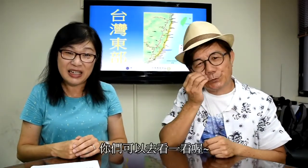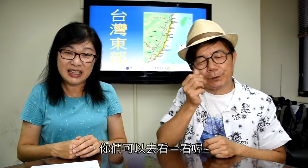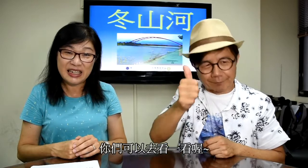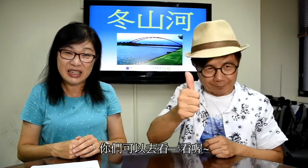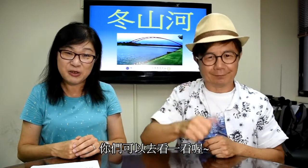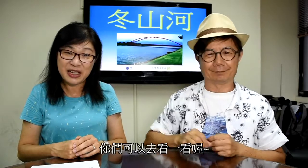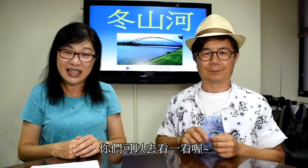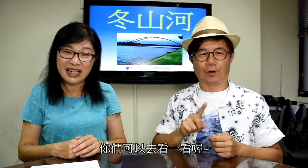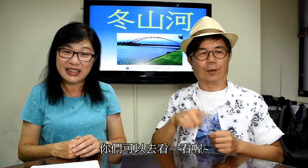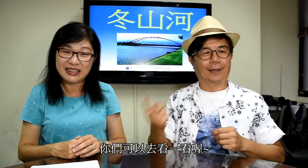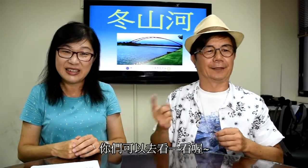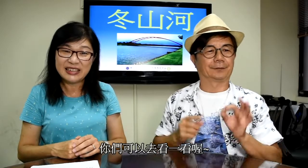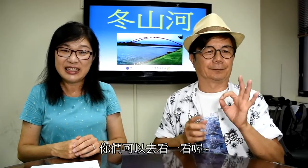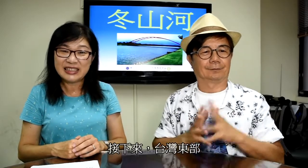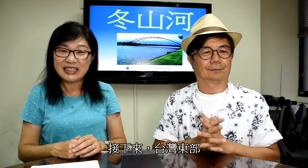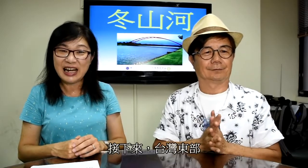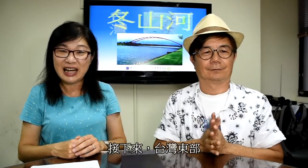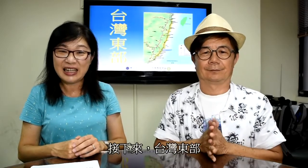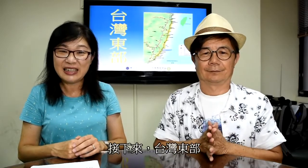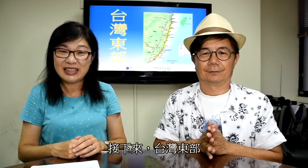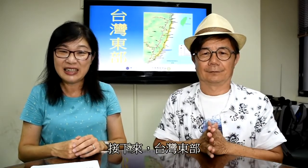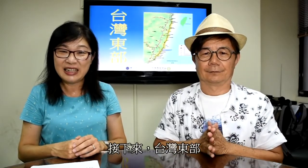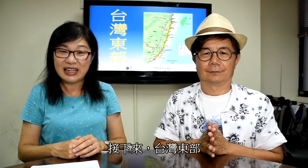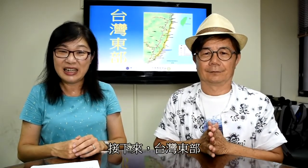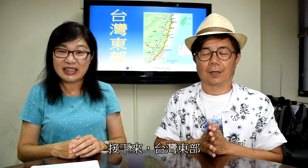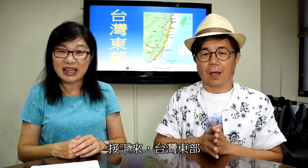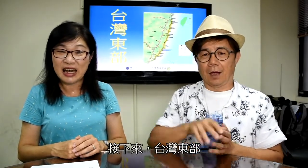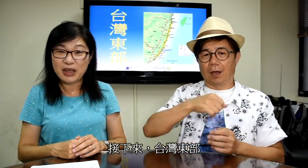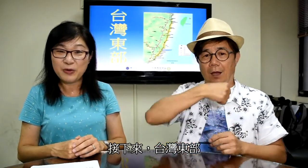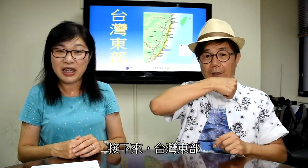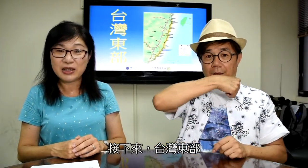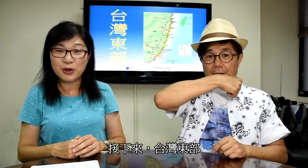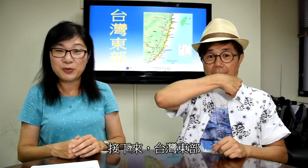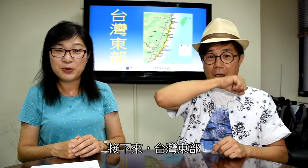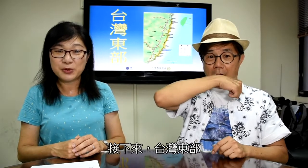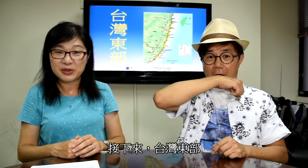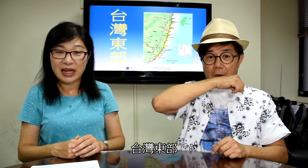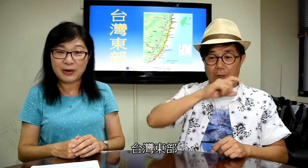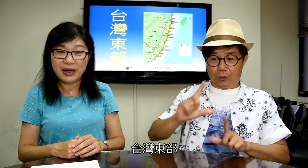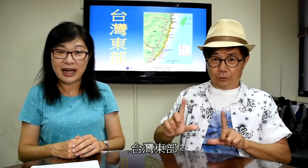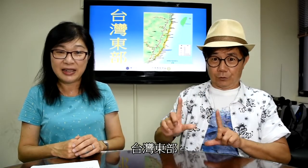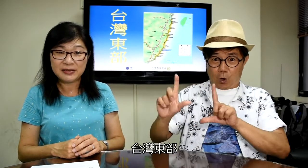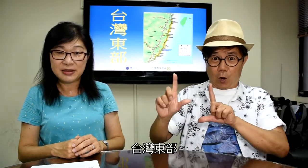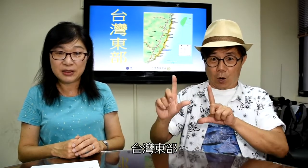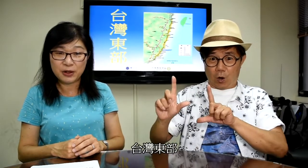可以去看一看哦。接下来，台湾东部，台湾东